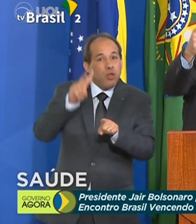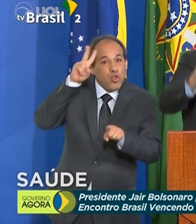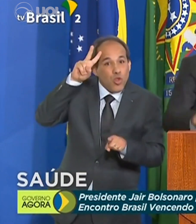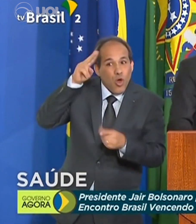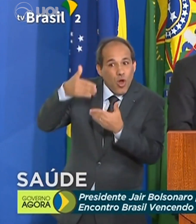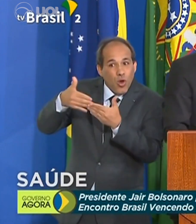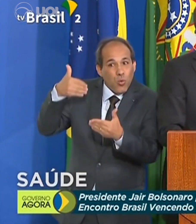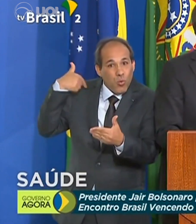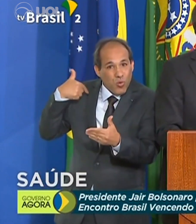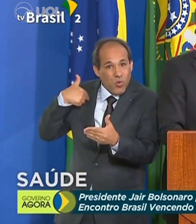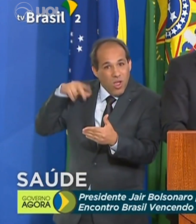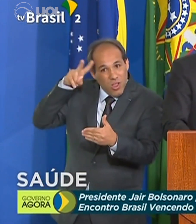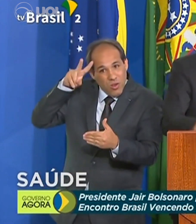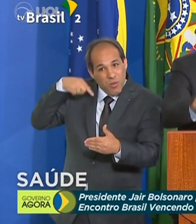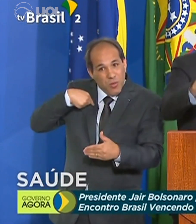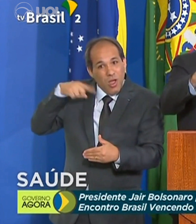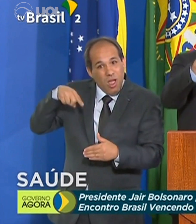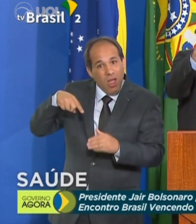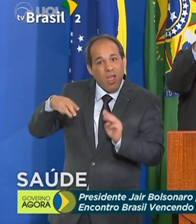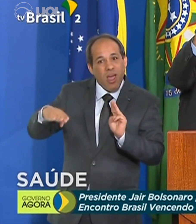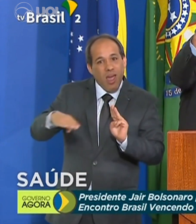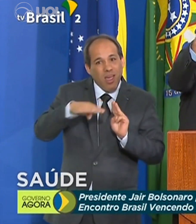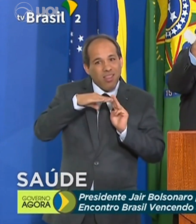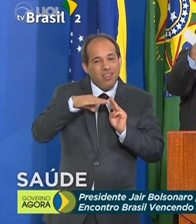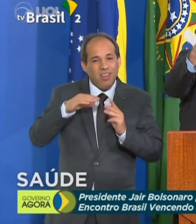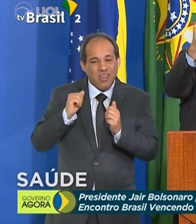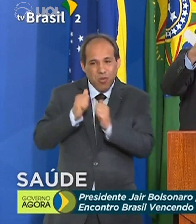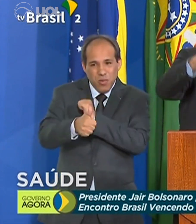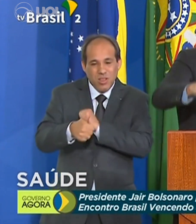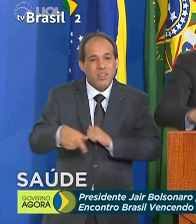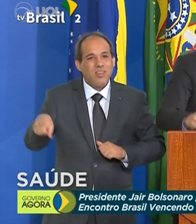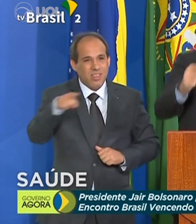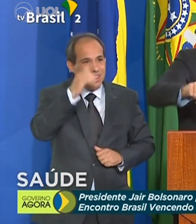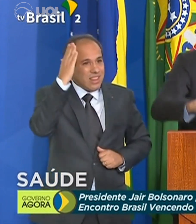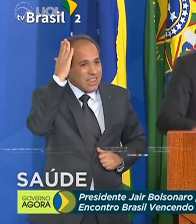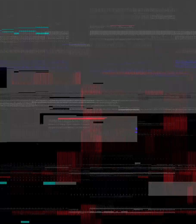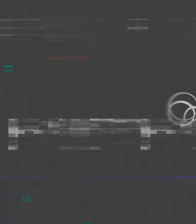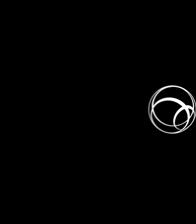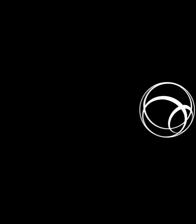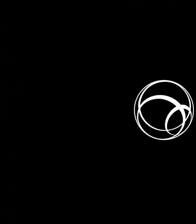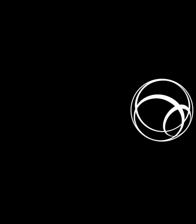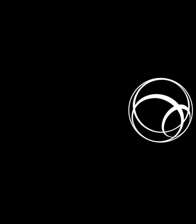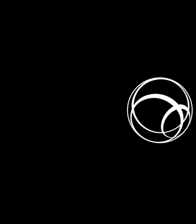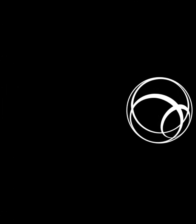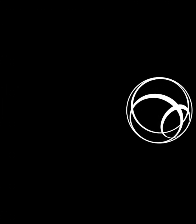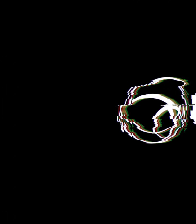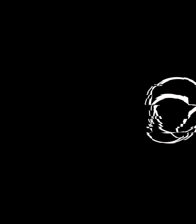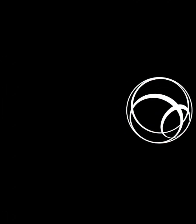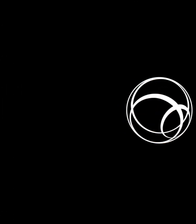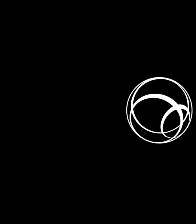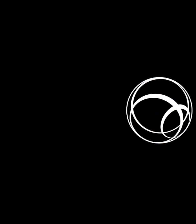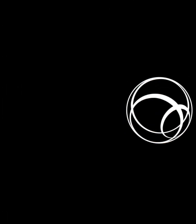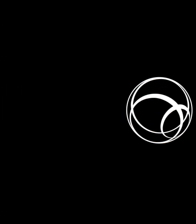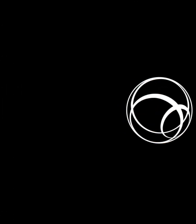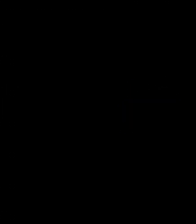vai pro deboche. Mas quando pega num bundão de vocês, a chance de sobreviver é bem menor. Uau.